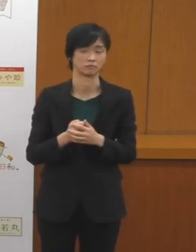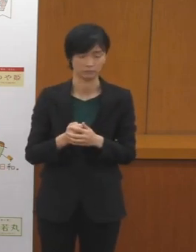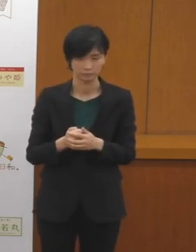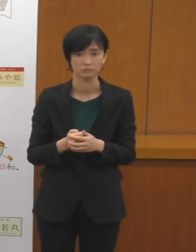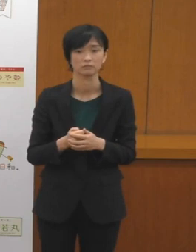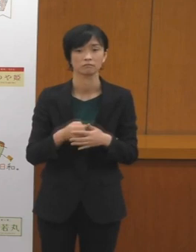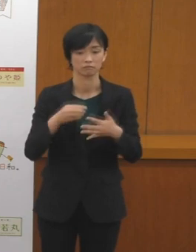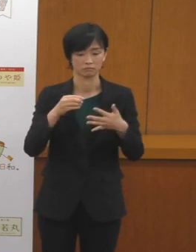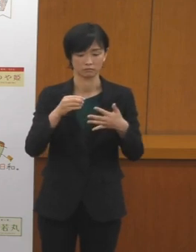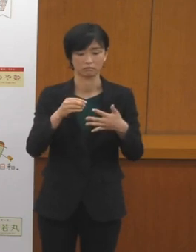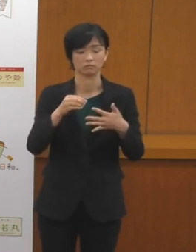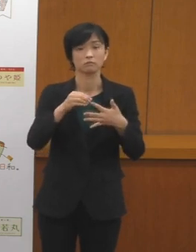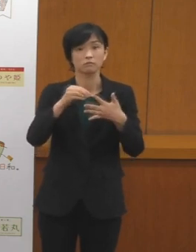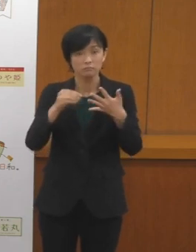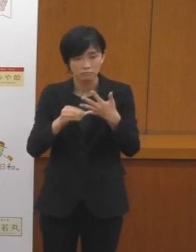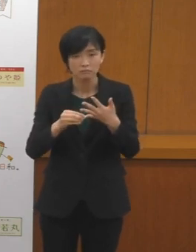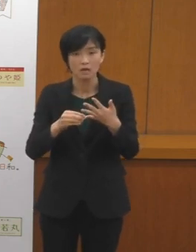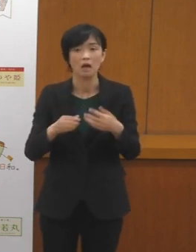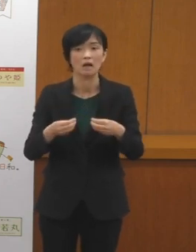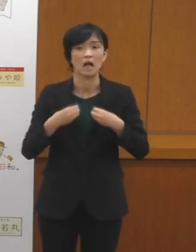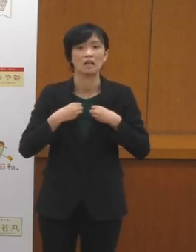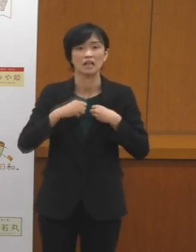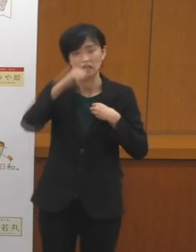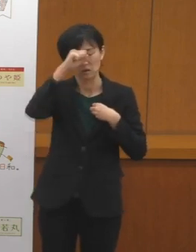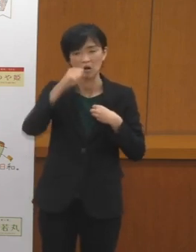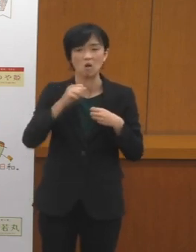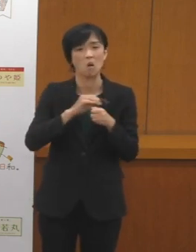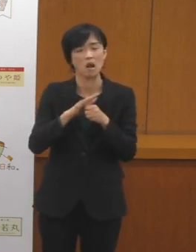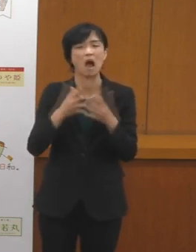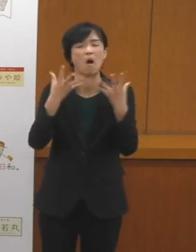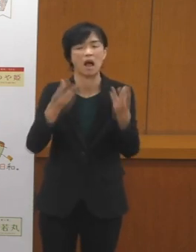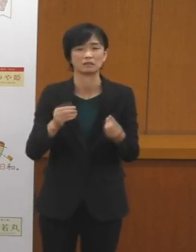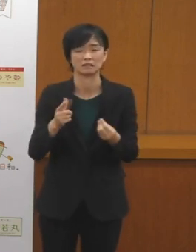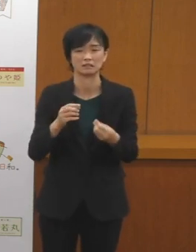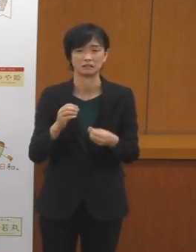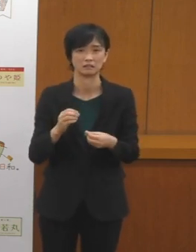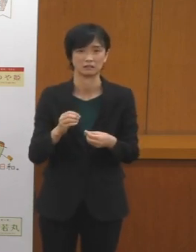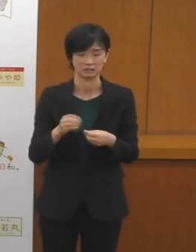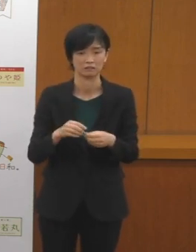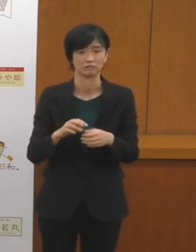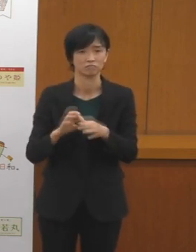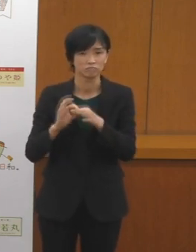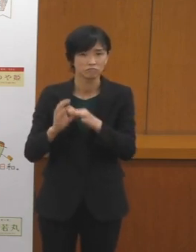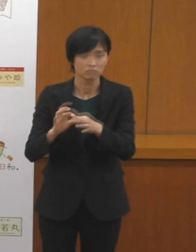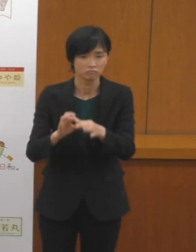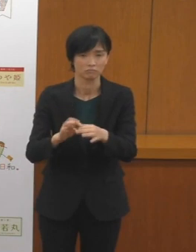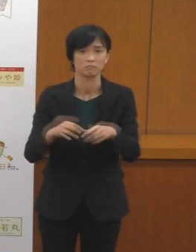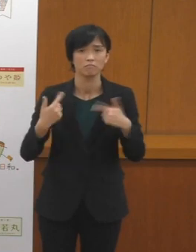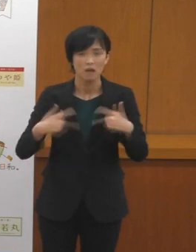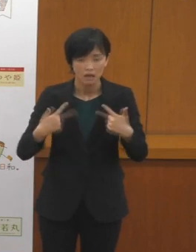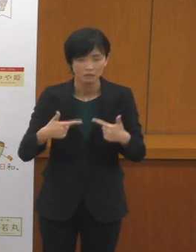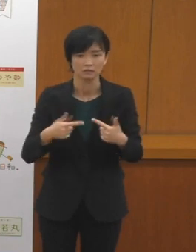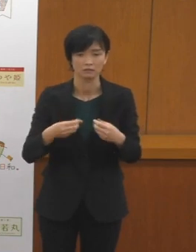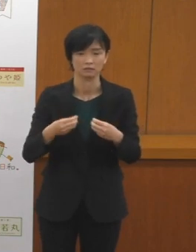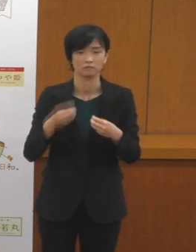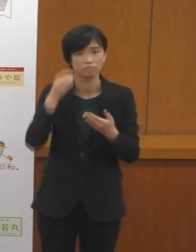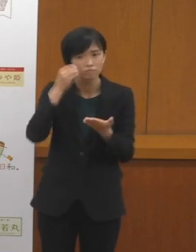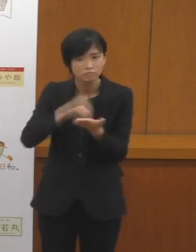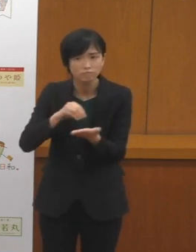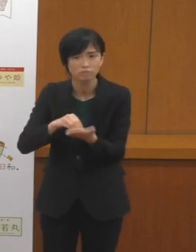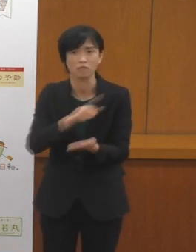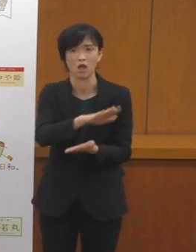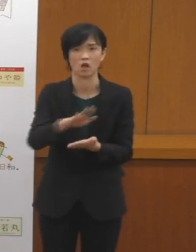症がゼロになるわけではなく現在もまた日々今もですね新たな感染者が出ている状況が変わりませ